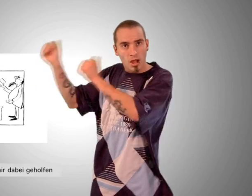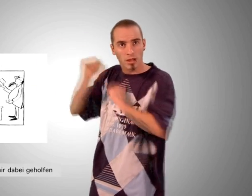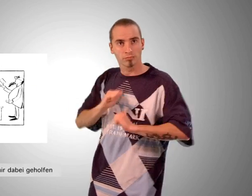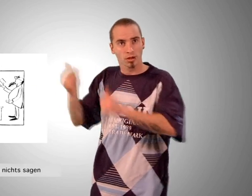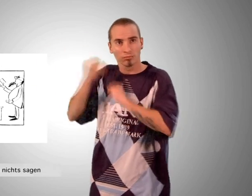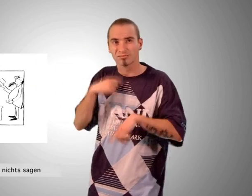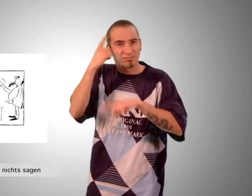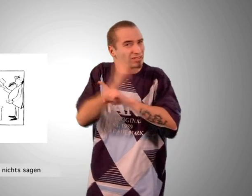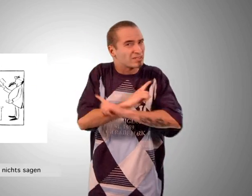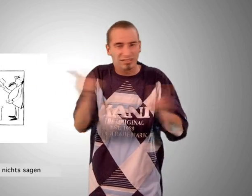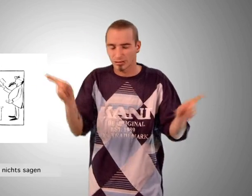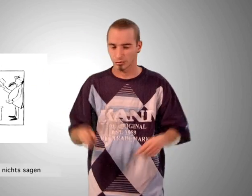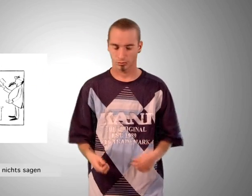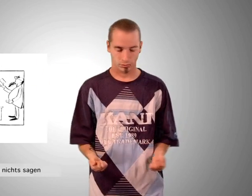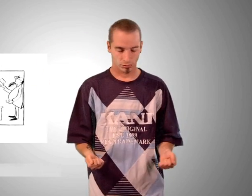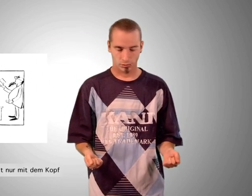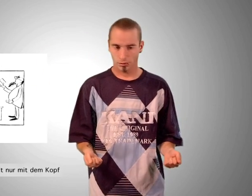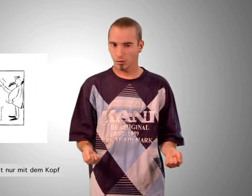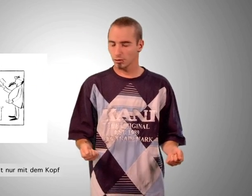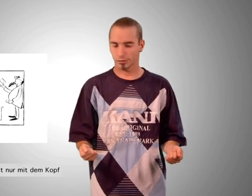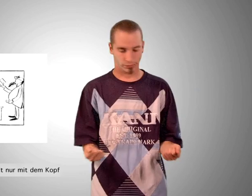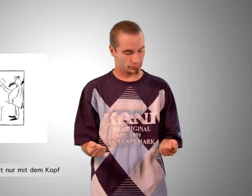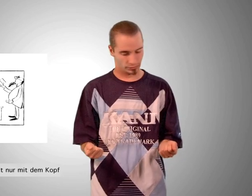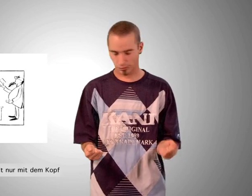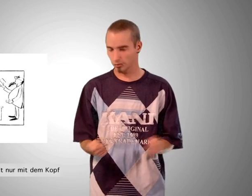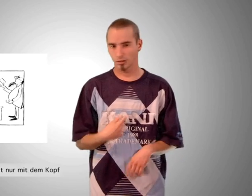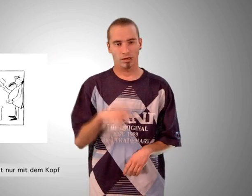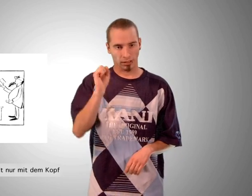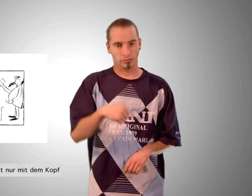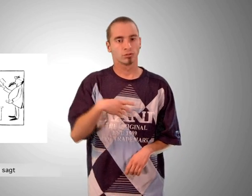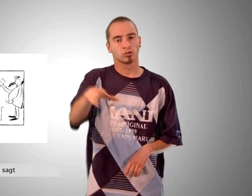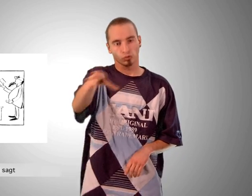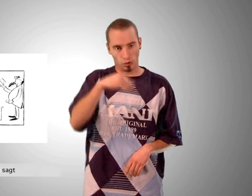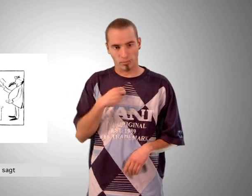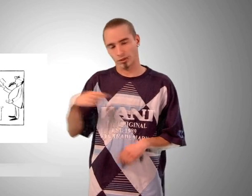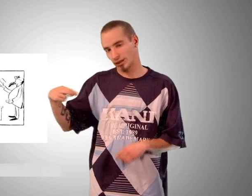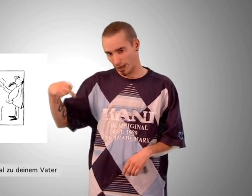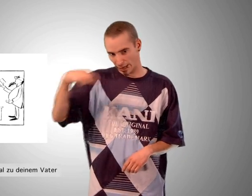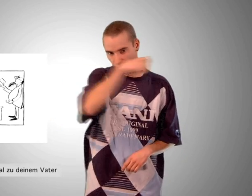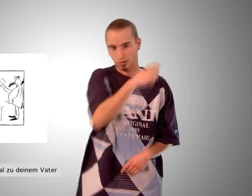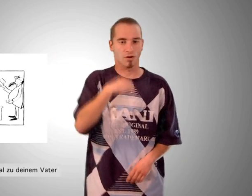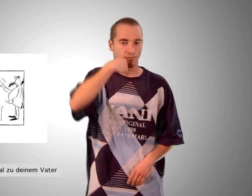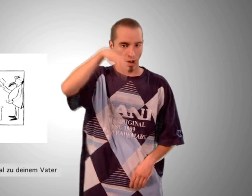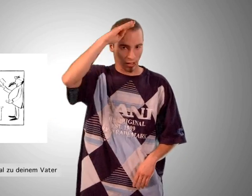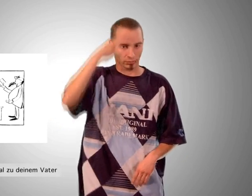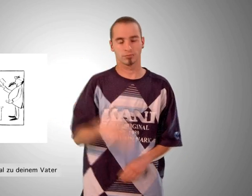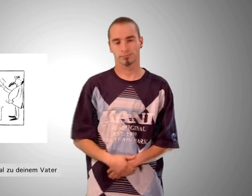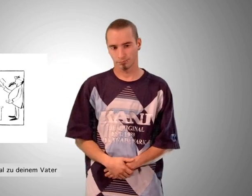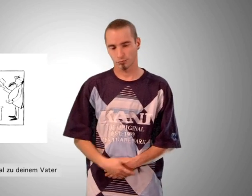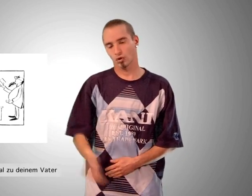geholfen. Ich kann dazu nichts sagen. Der Lehrer schüttelt nur mit dem Kopf und sagt: Wir beide gehen jetzt mal zu deinem Vater. Er